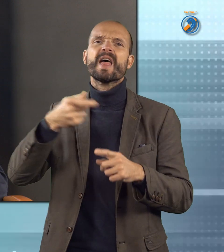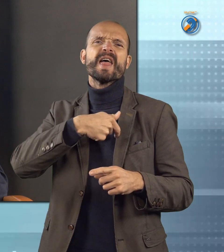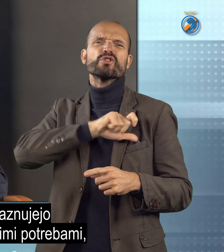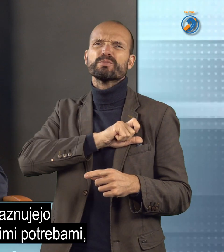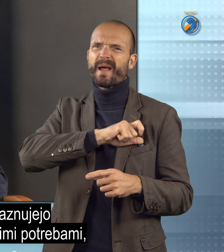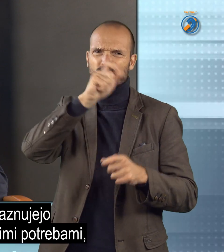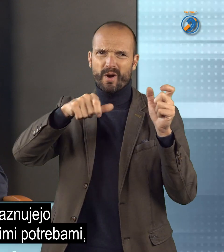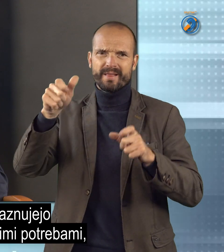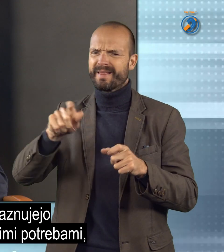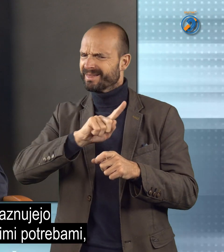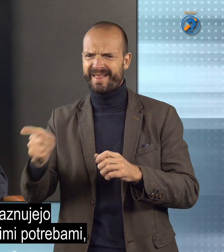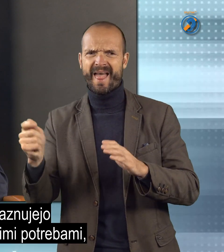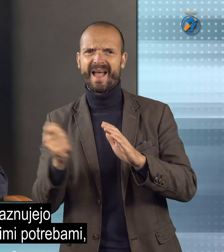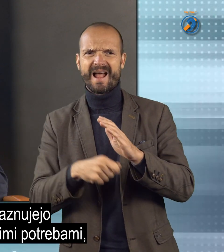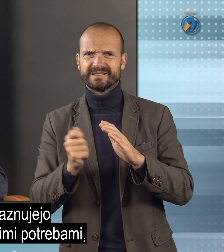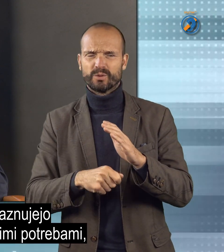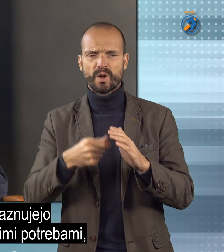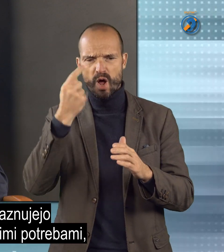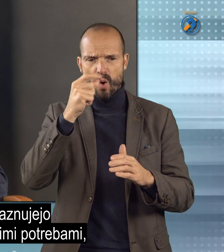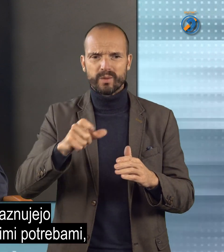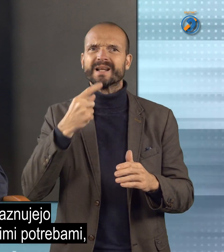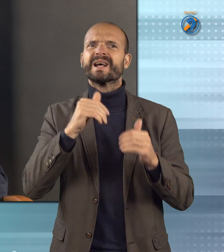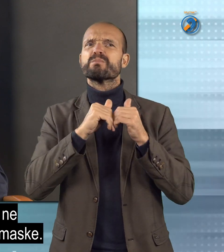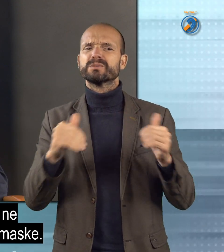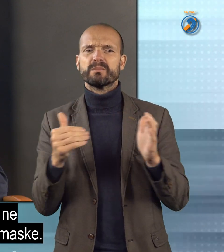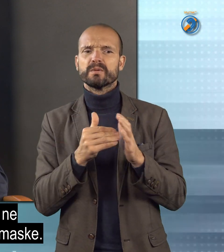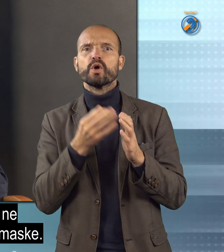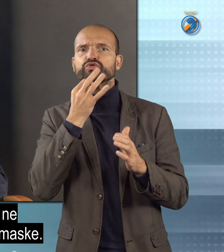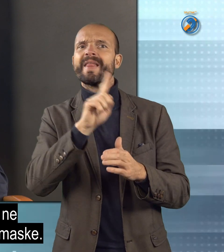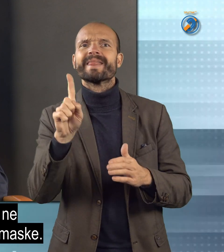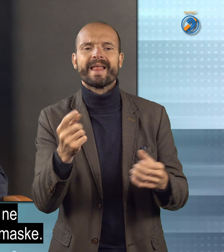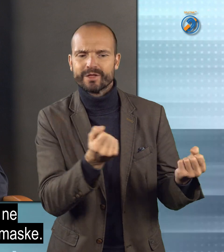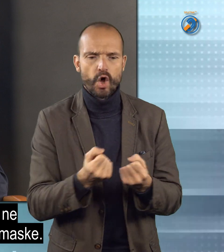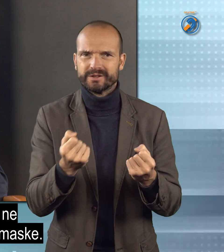inšpektorate, naj ne kaznujejo ljudi s posebnimi potrebami, če ne nosijo mask.